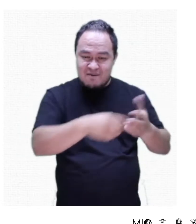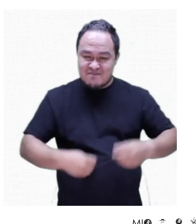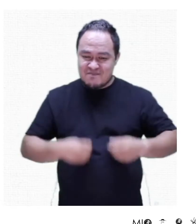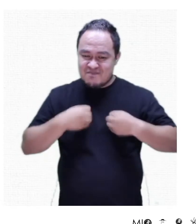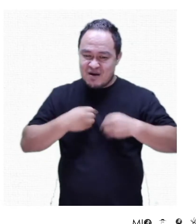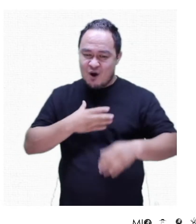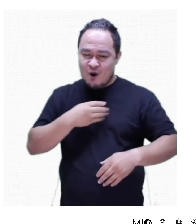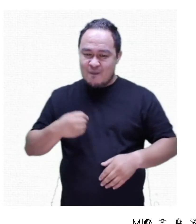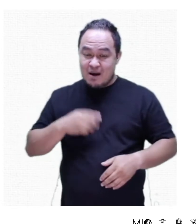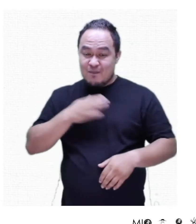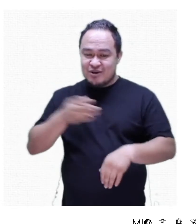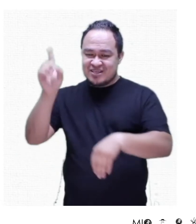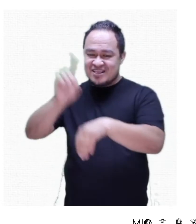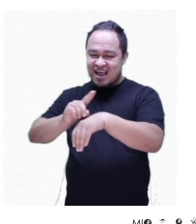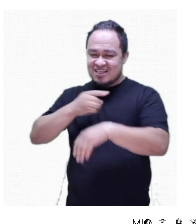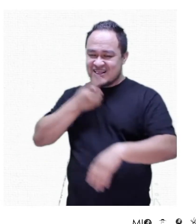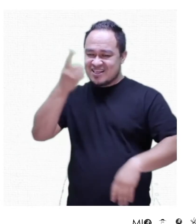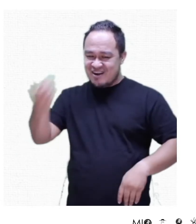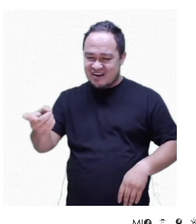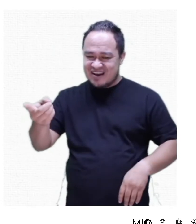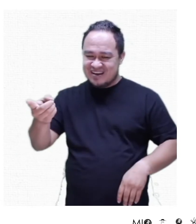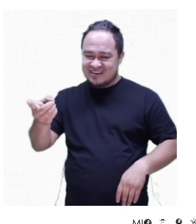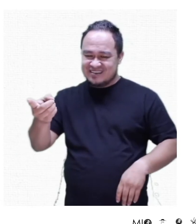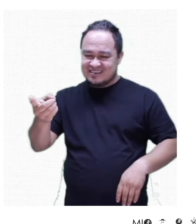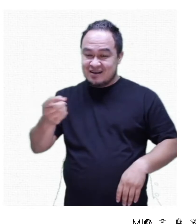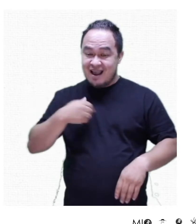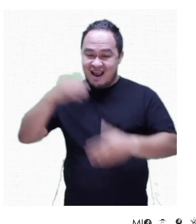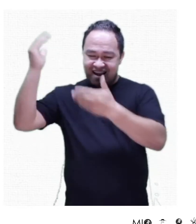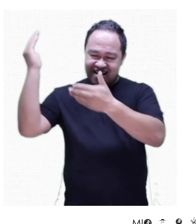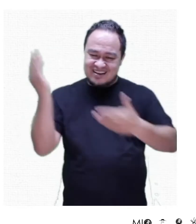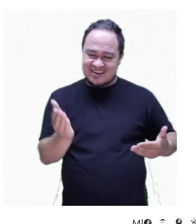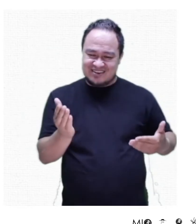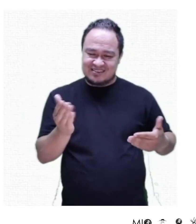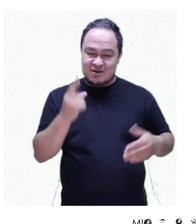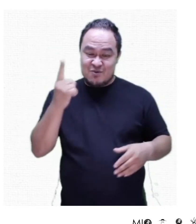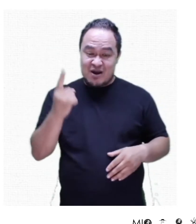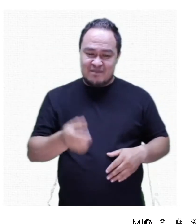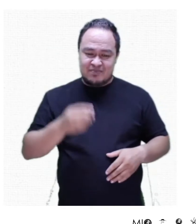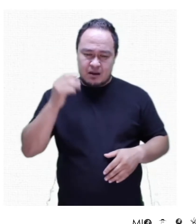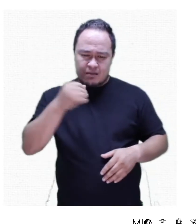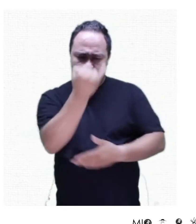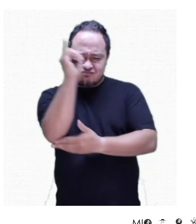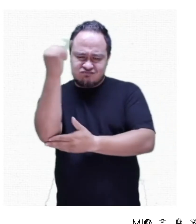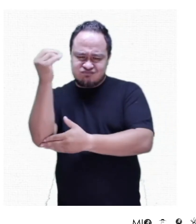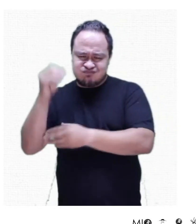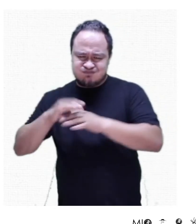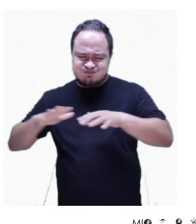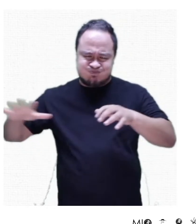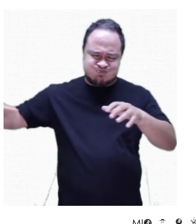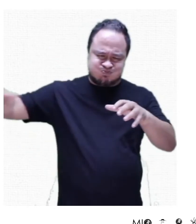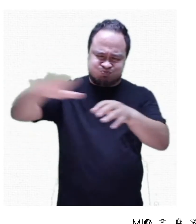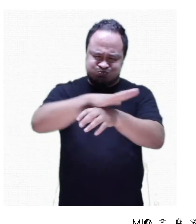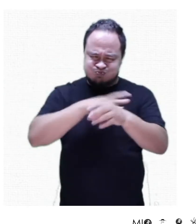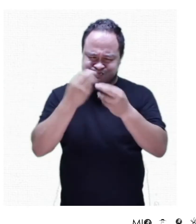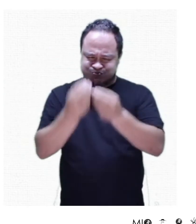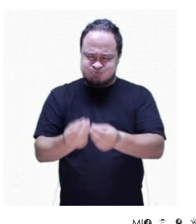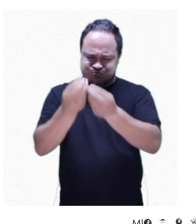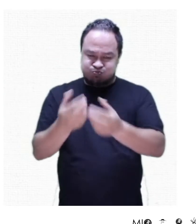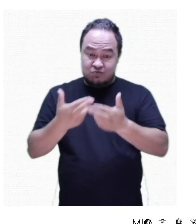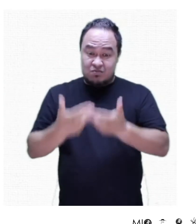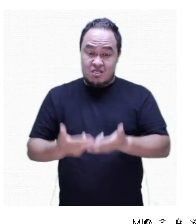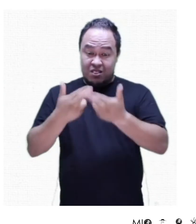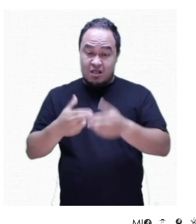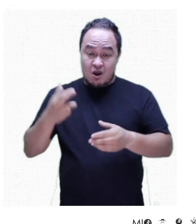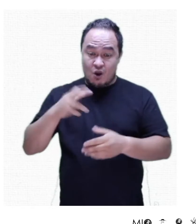los hombres. «¡Buenos días!», dijo. Había llegado a un jardín lleno de